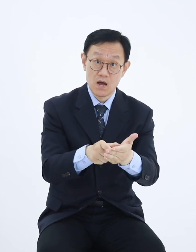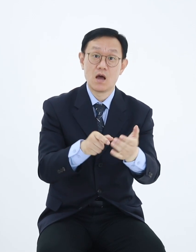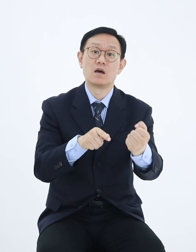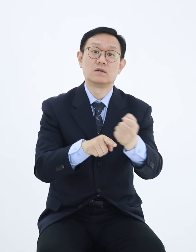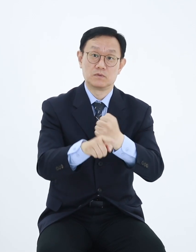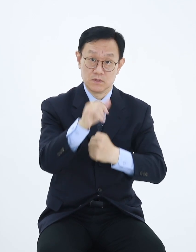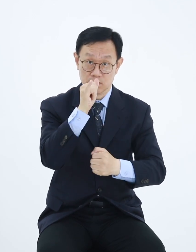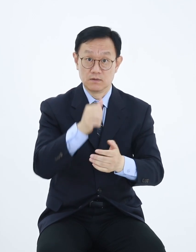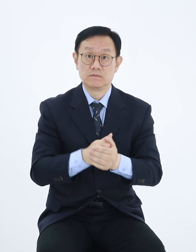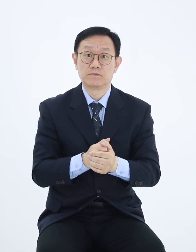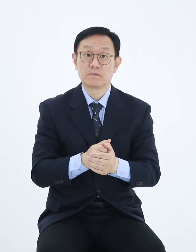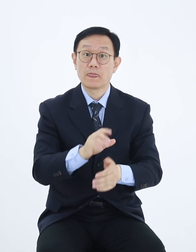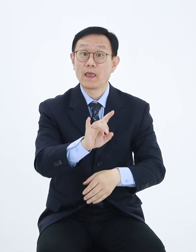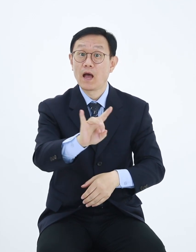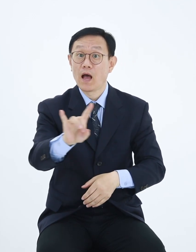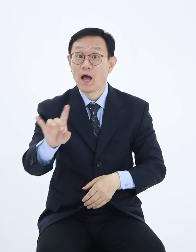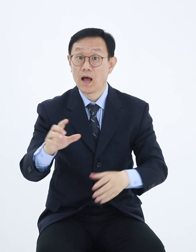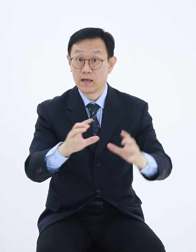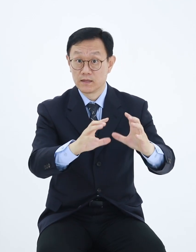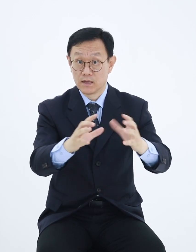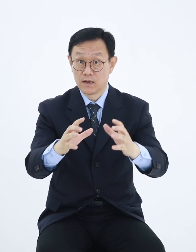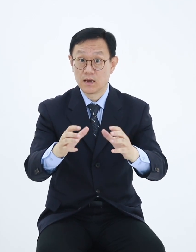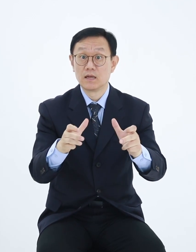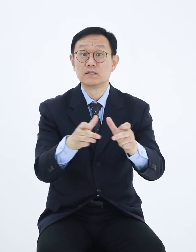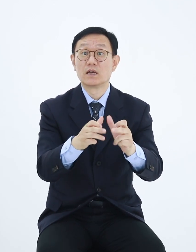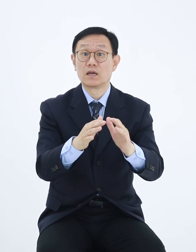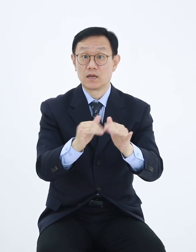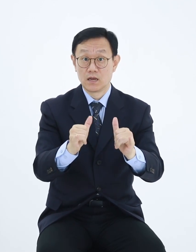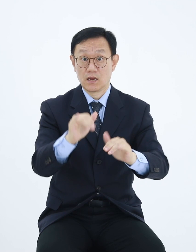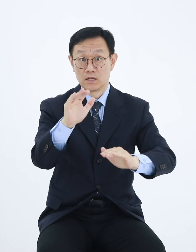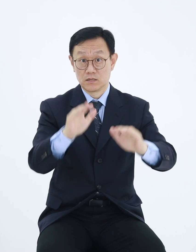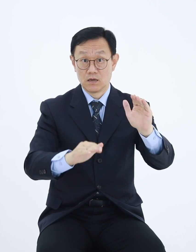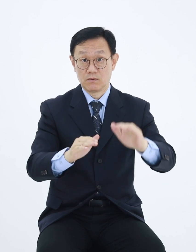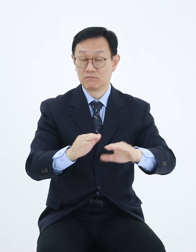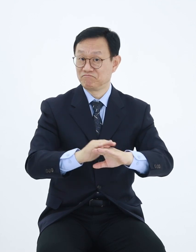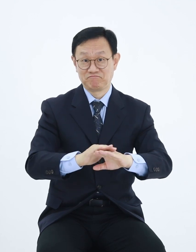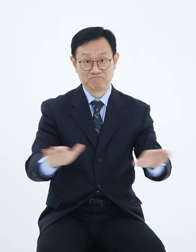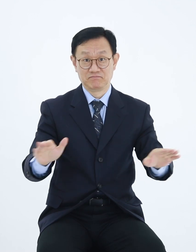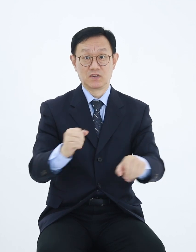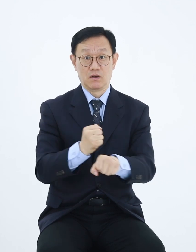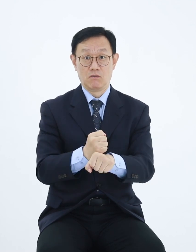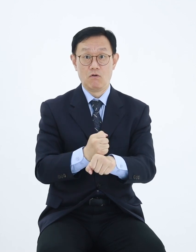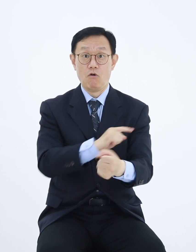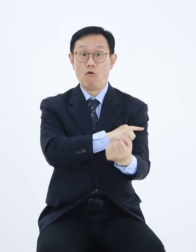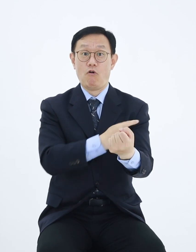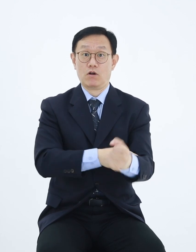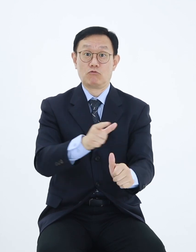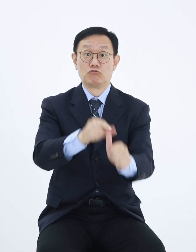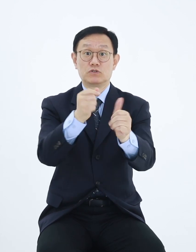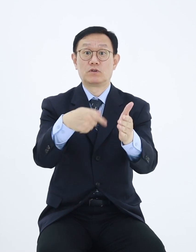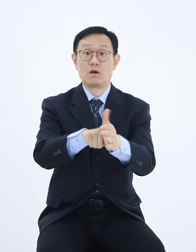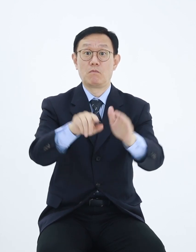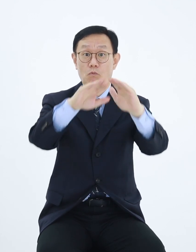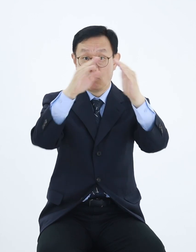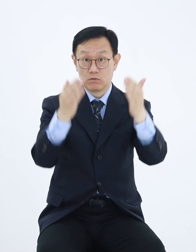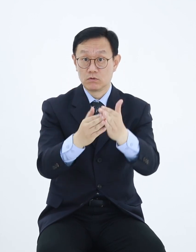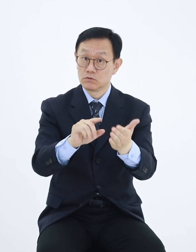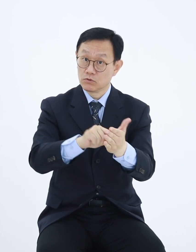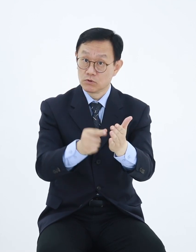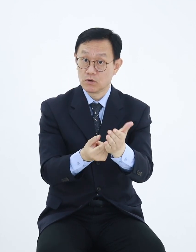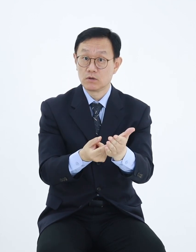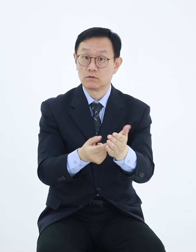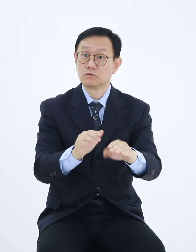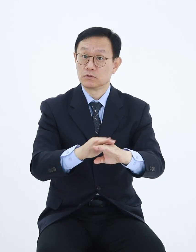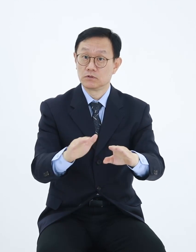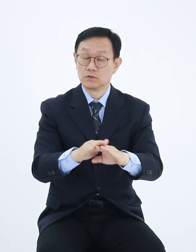있습니다. 각 당사국은 장애인에 대한 차별을 철폐하고 권리를 구제하기 위한 모든 적절한 조치를